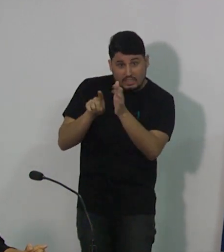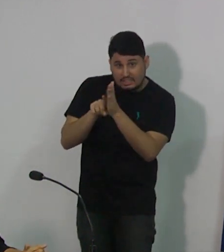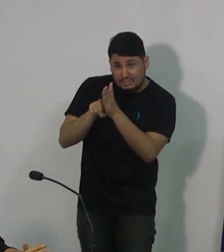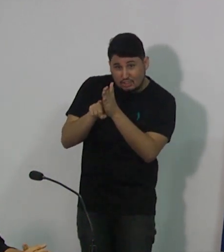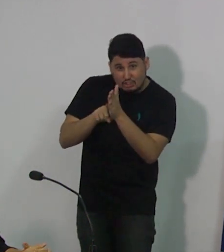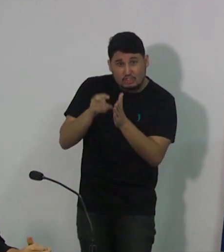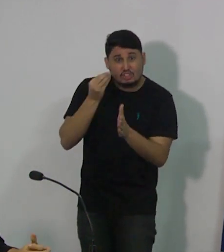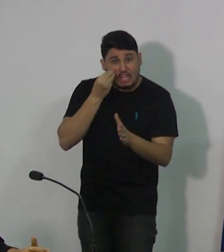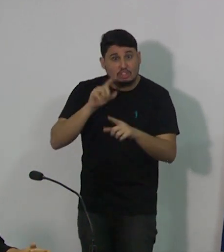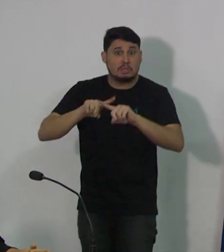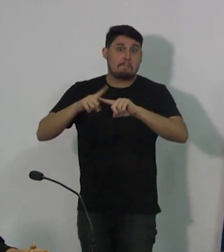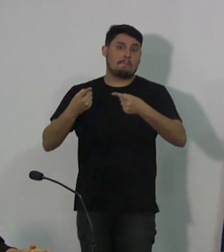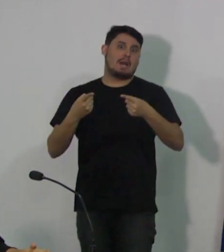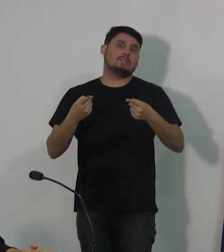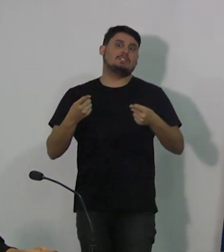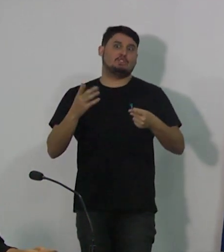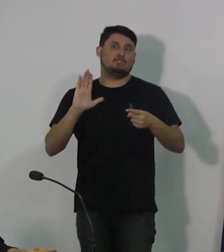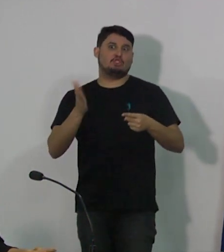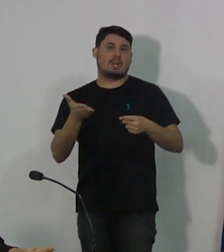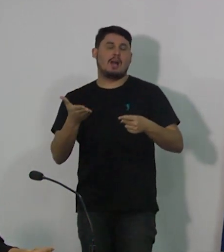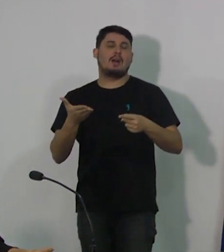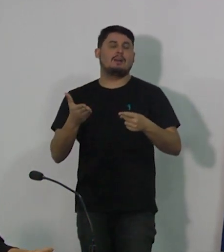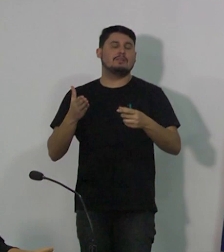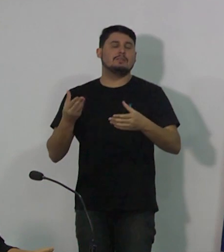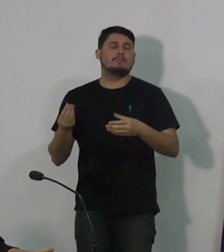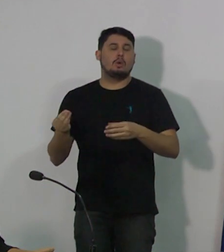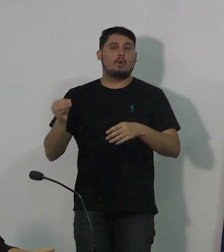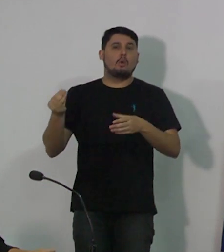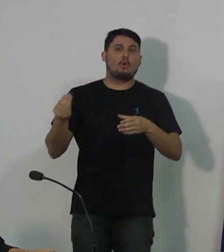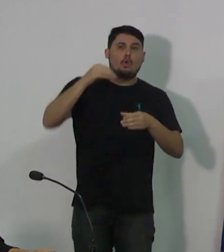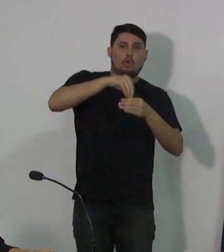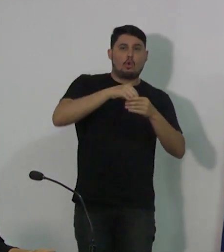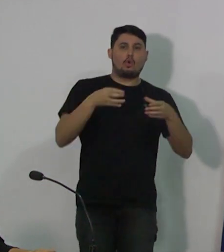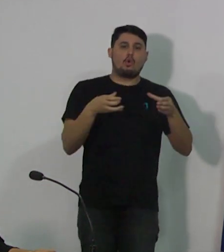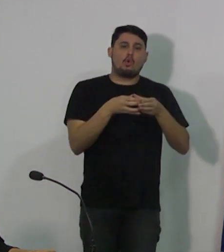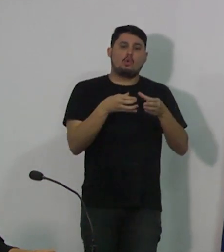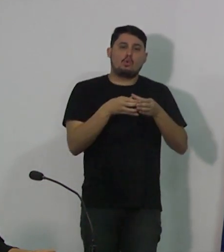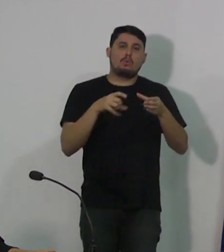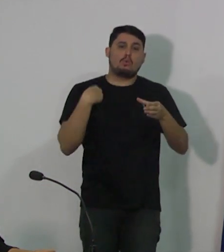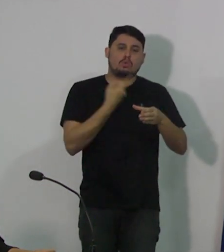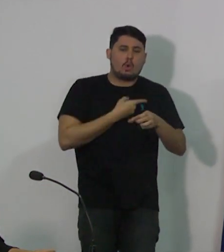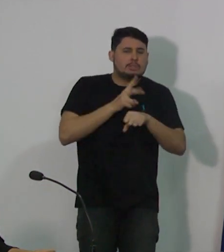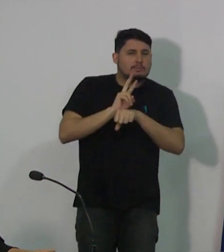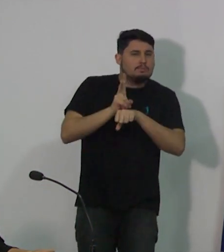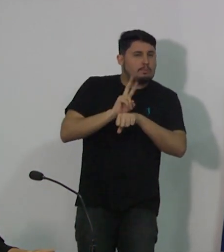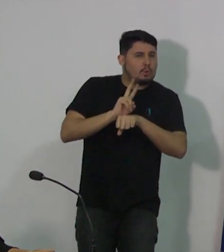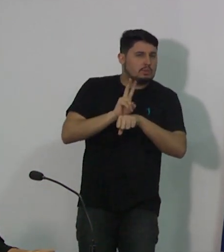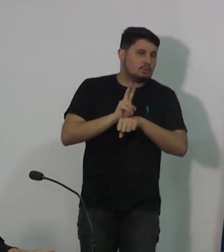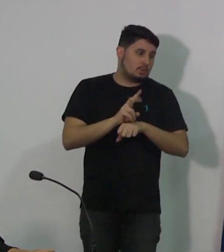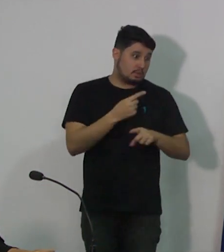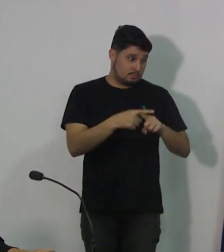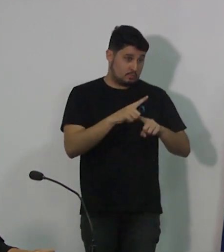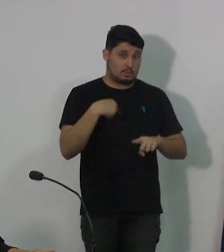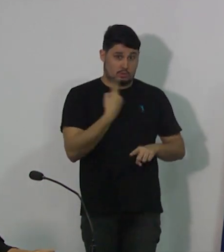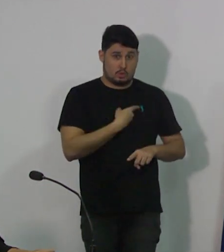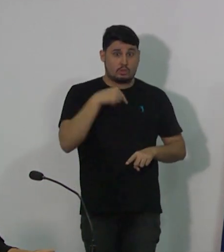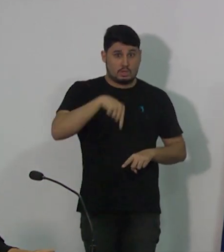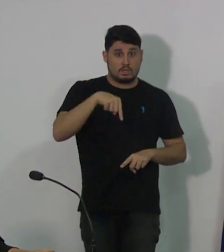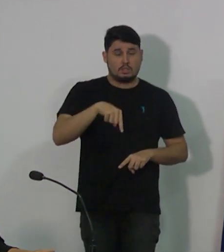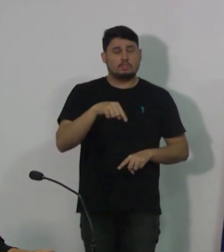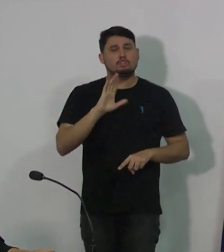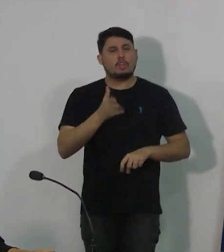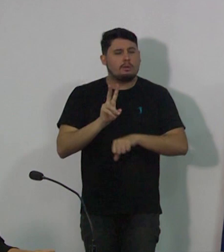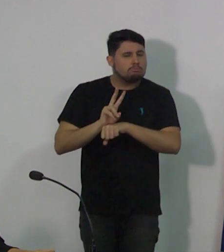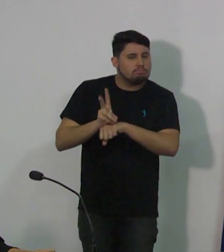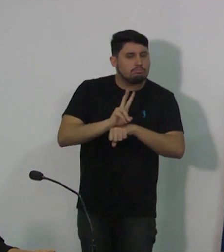tem grupos de pacientes, alguns pacientes que a gente tem monitorado, 20 pacientes, pelo menos agora a gente tem